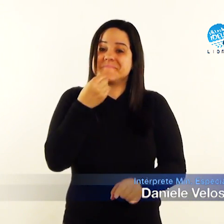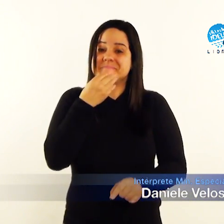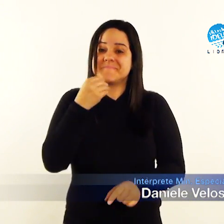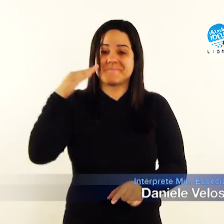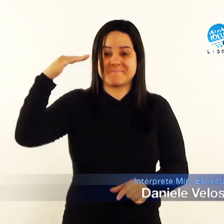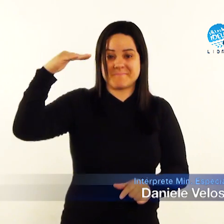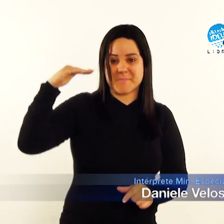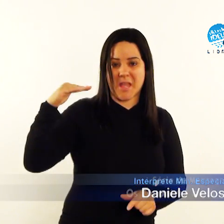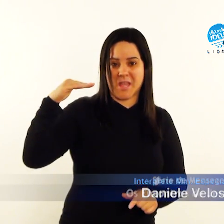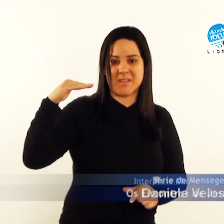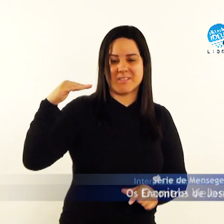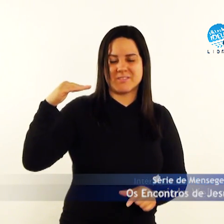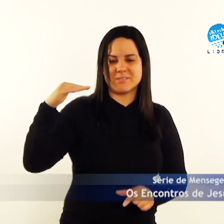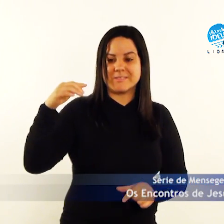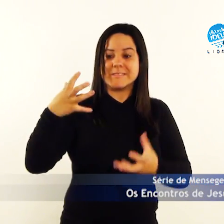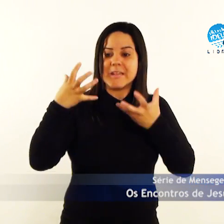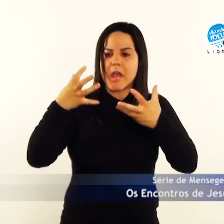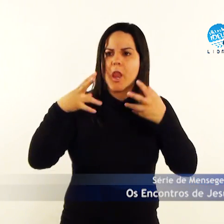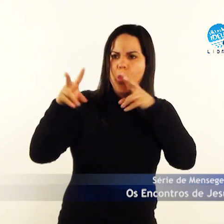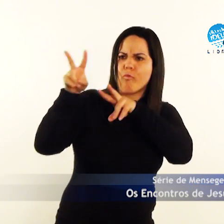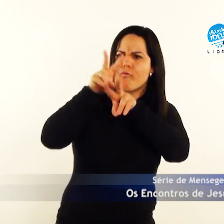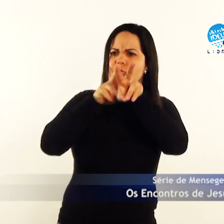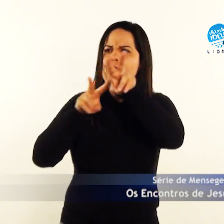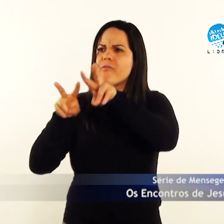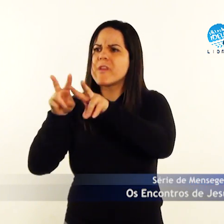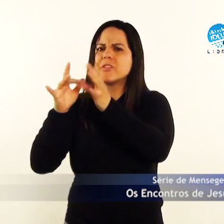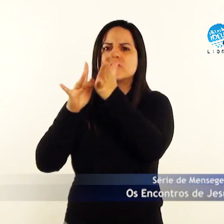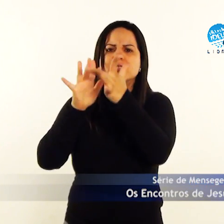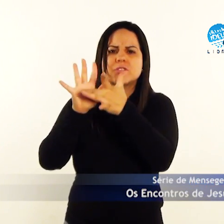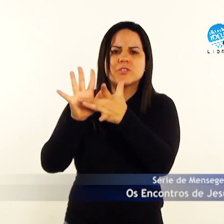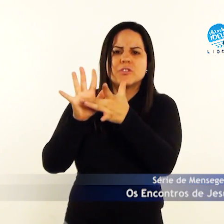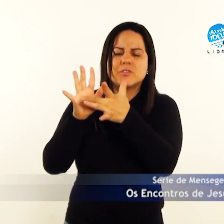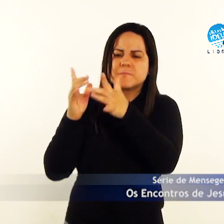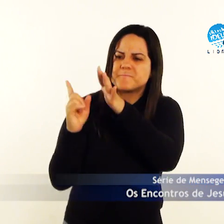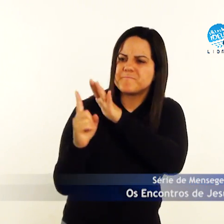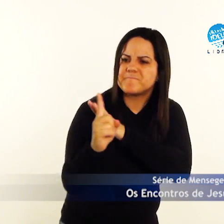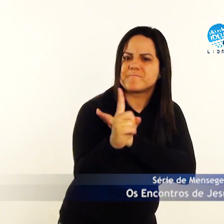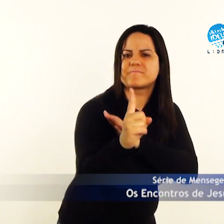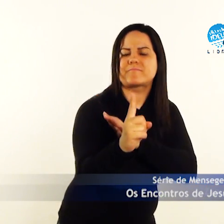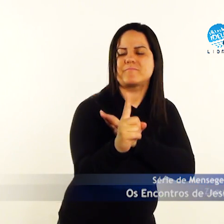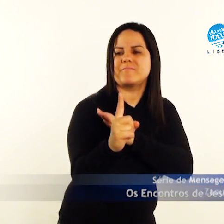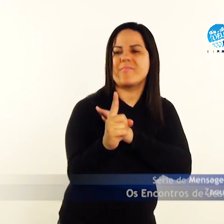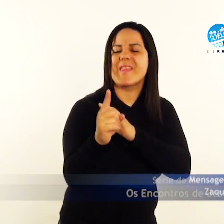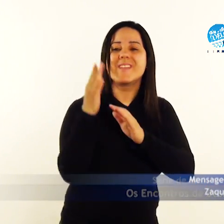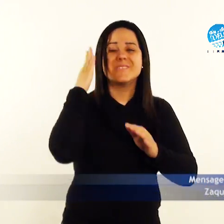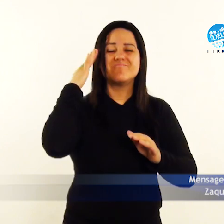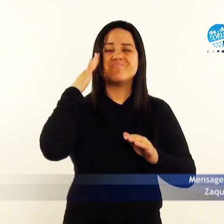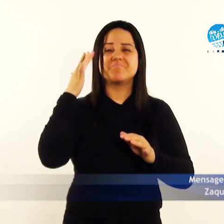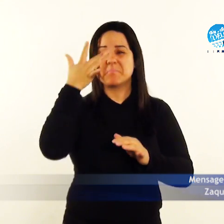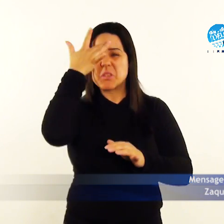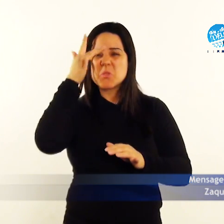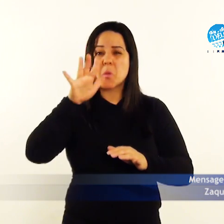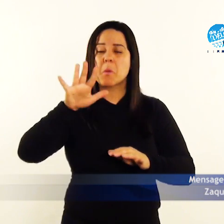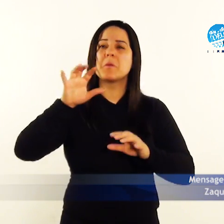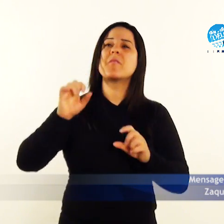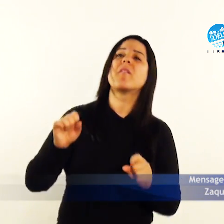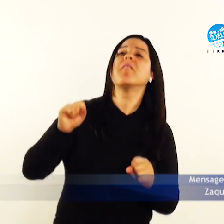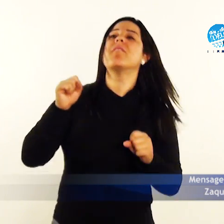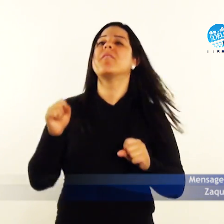e tentando achar um lugar no meio da rua principal para ver Jesus passar, e sabendo que ele não ia ver nada, porque alguém ia ficar